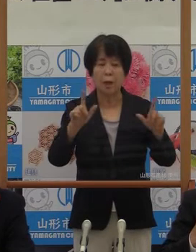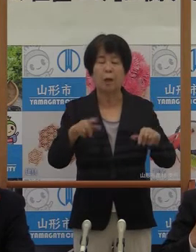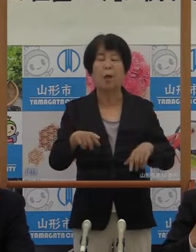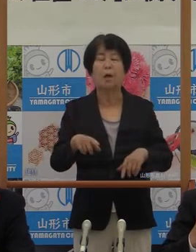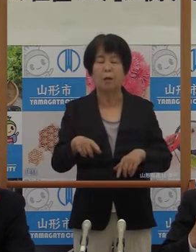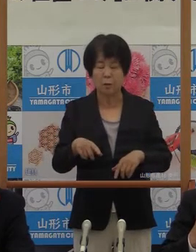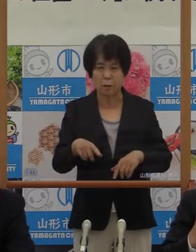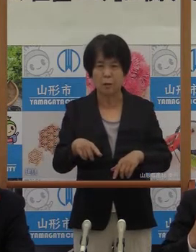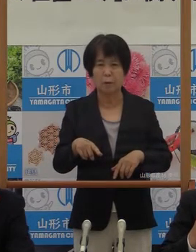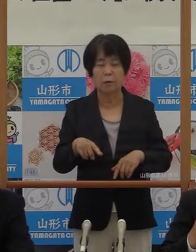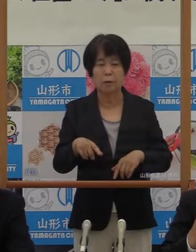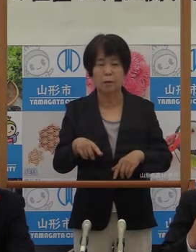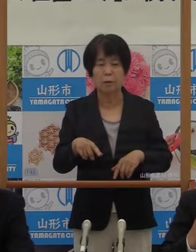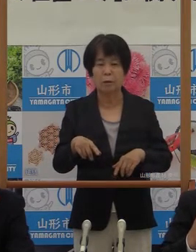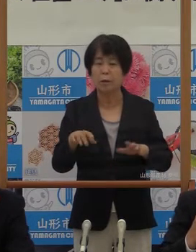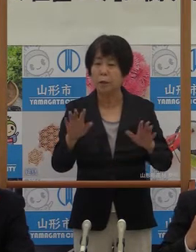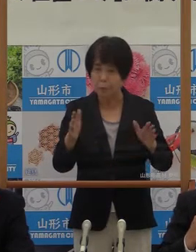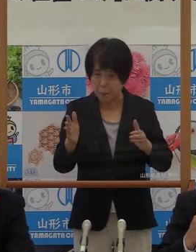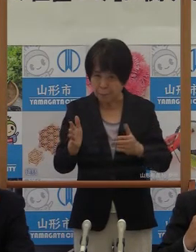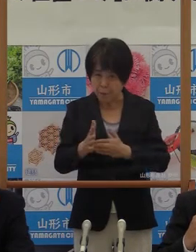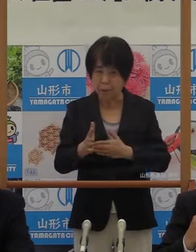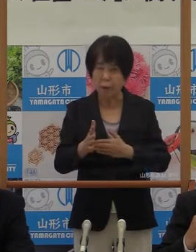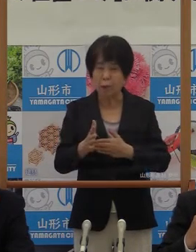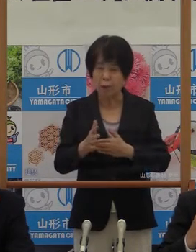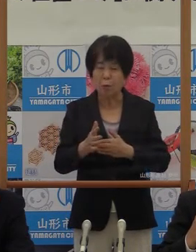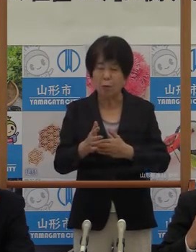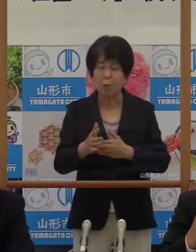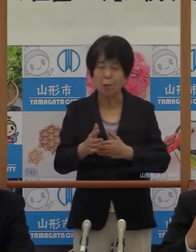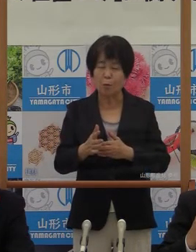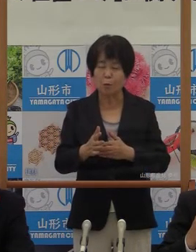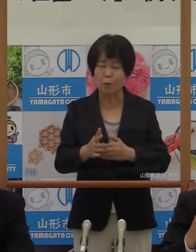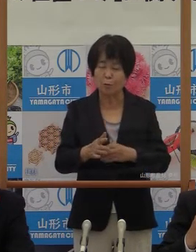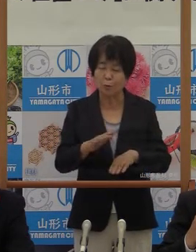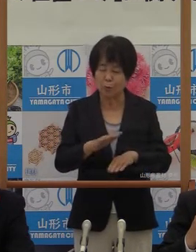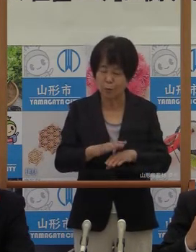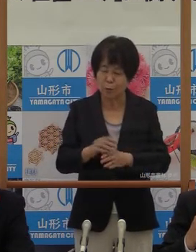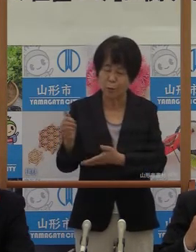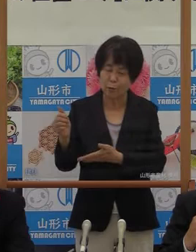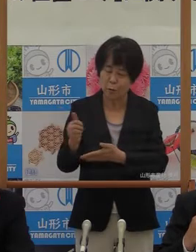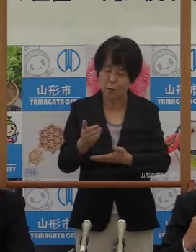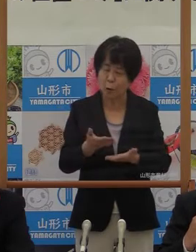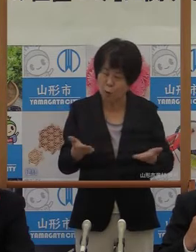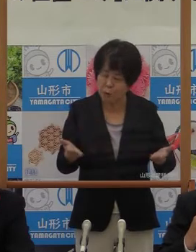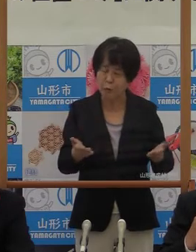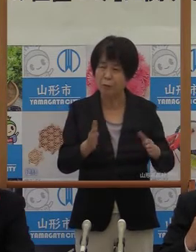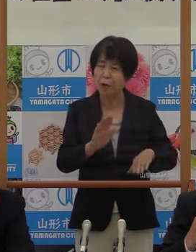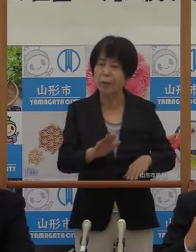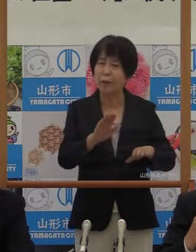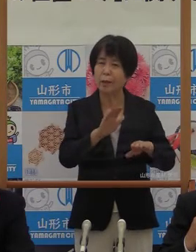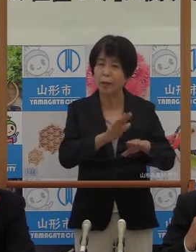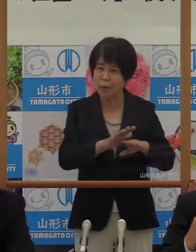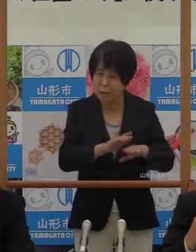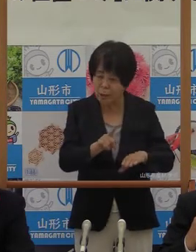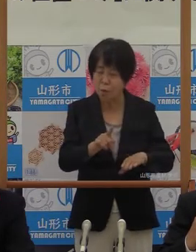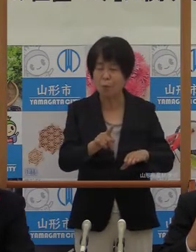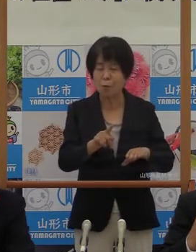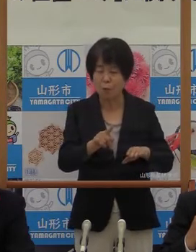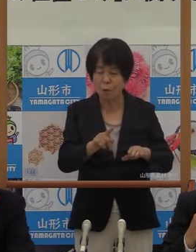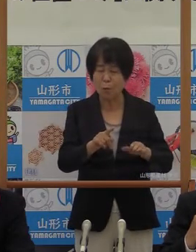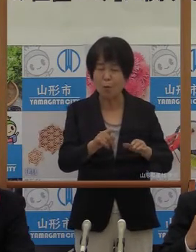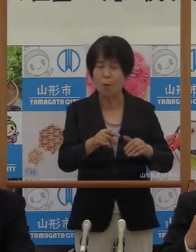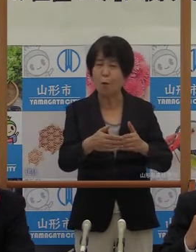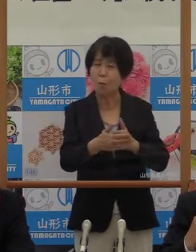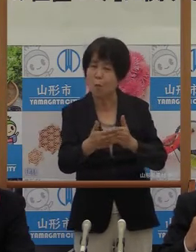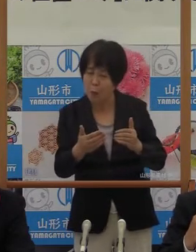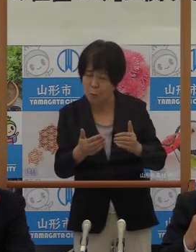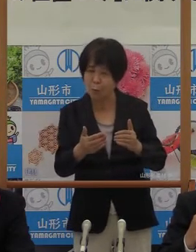はり今まで の料亭の在り方をできるだけ損なうことなく建物